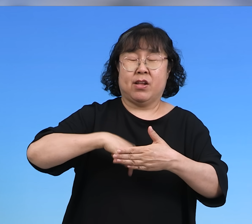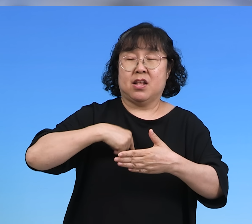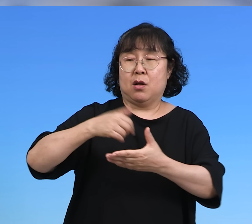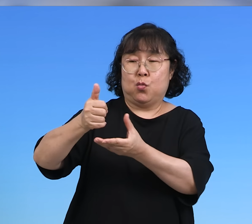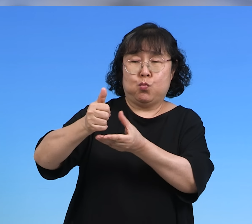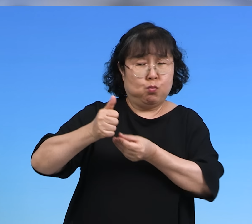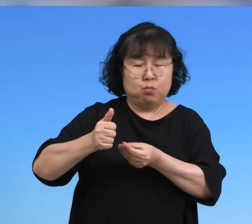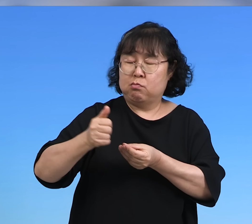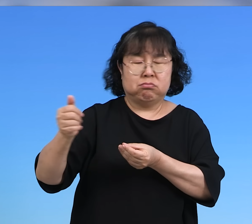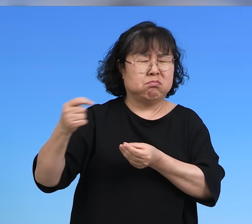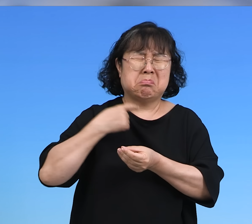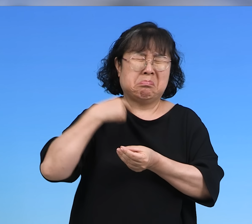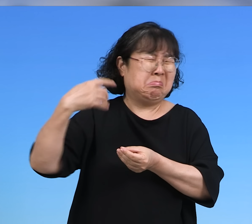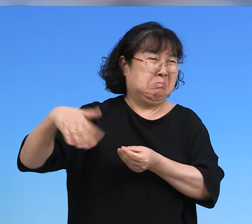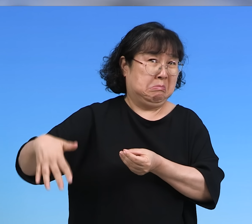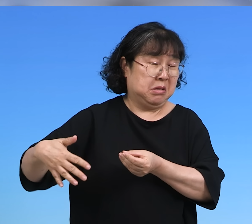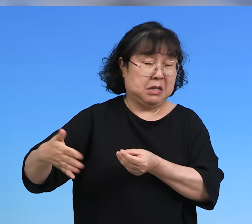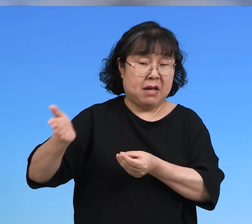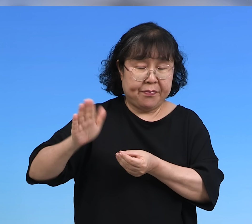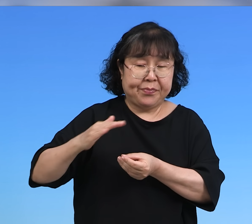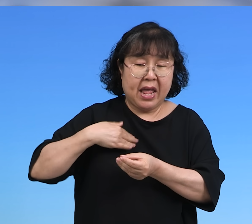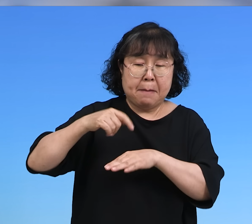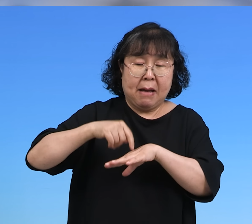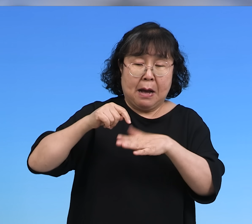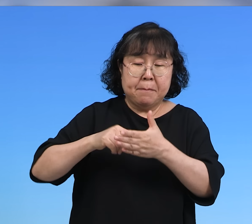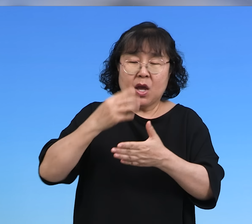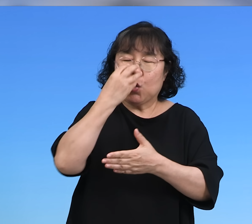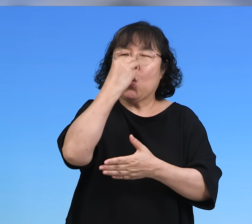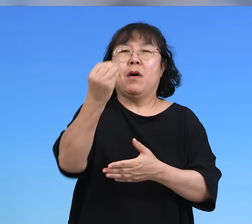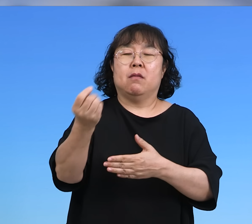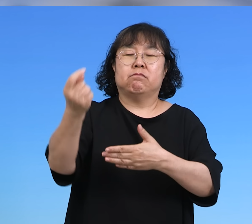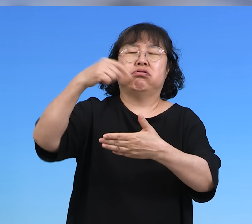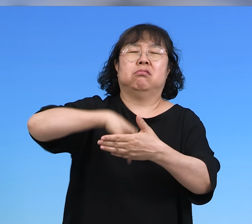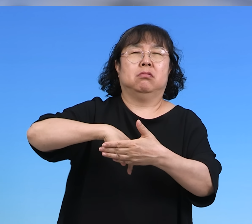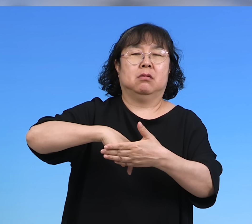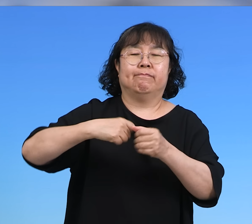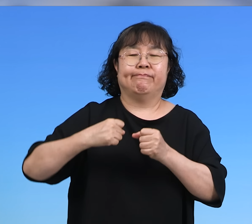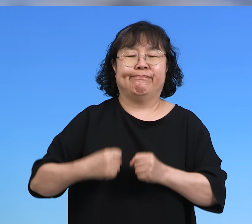내가 이거 초대한 적도 없는데 교만한 거죠.